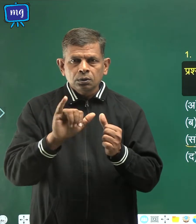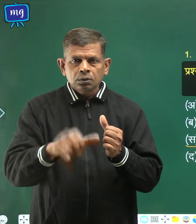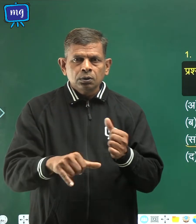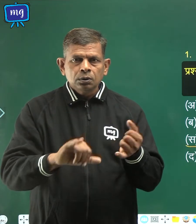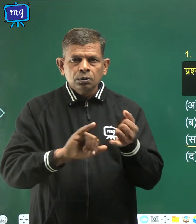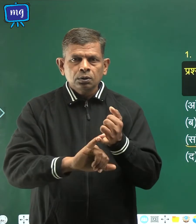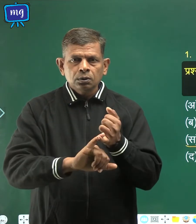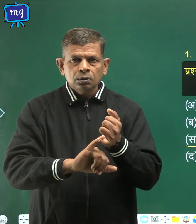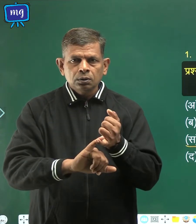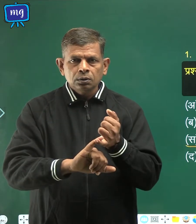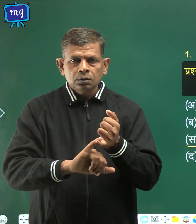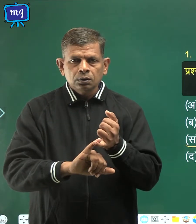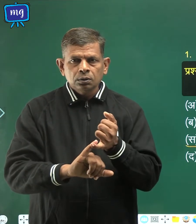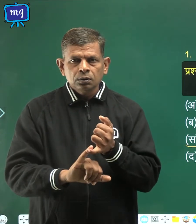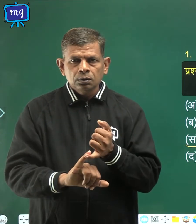स।